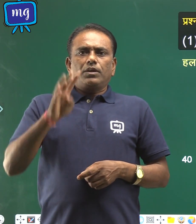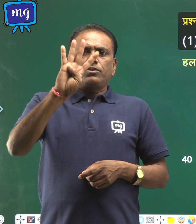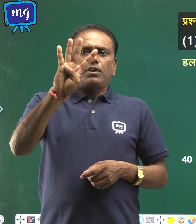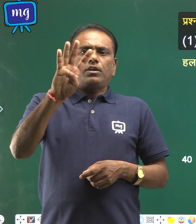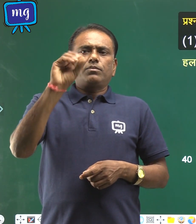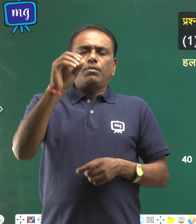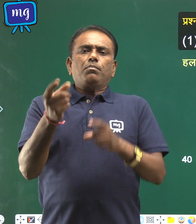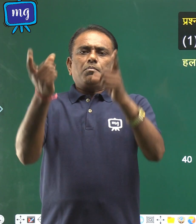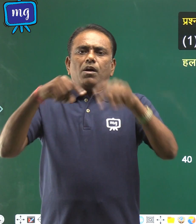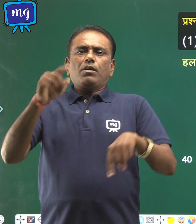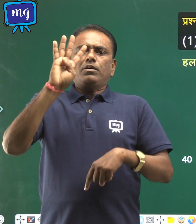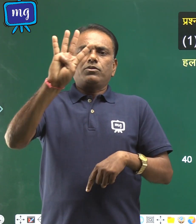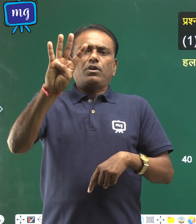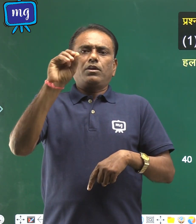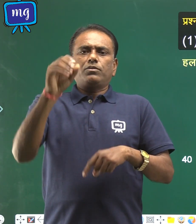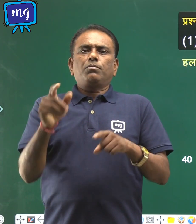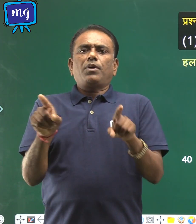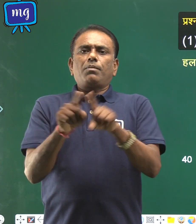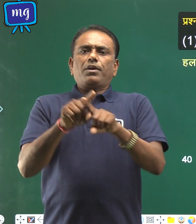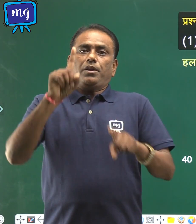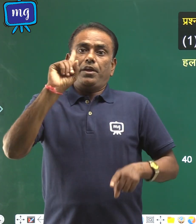40 में भाग 40 का दिया तो 1 बार जाएगा,